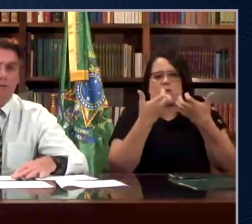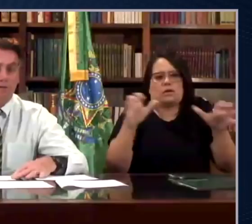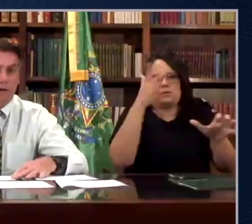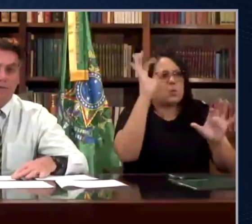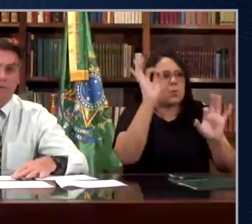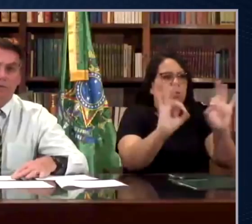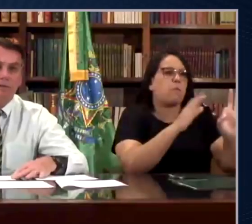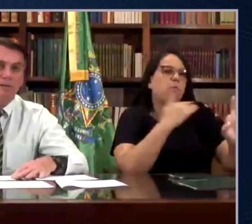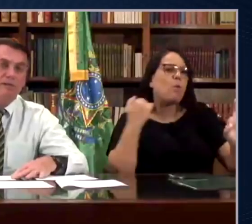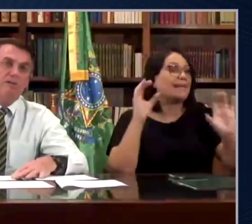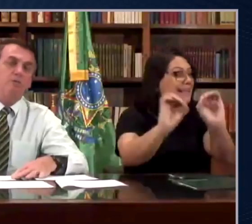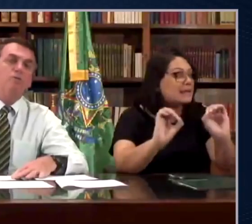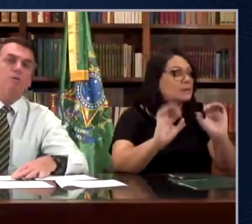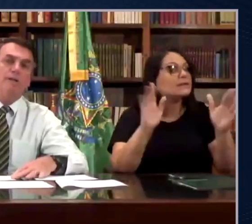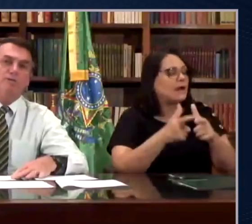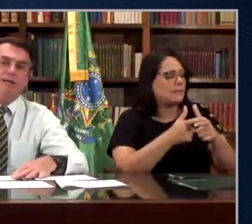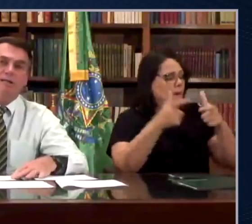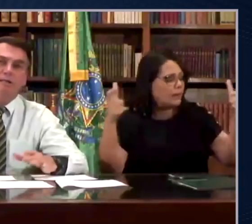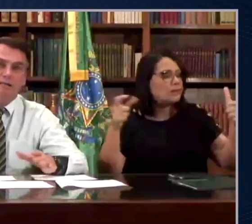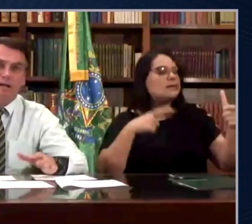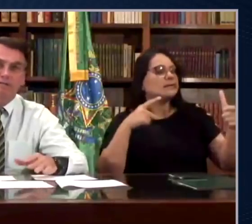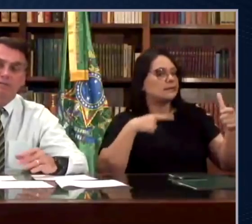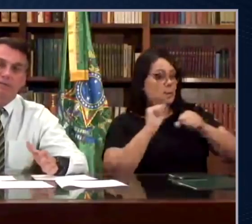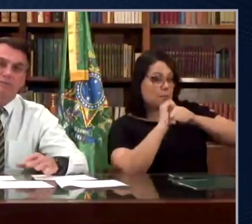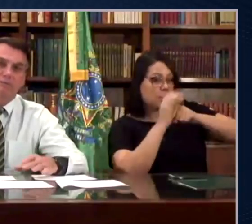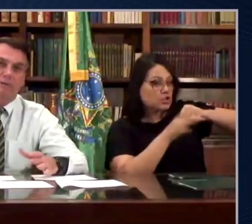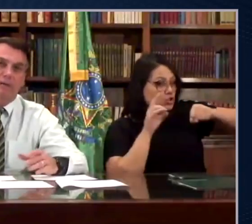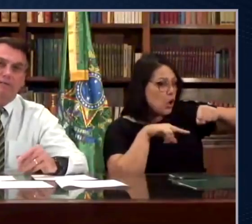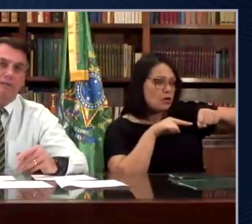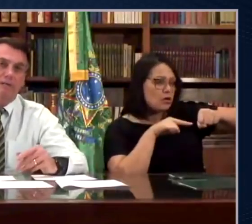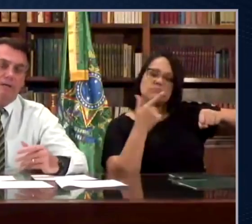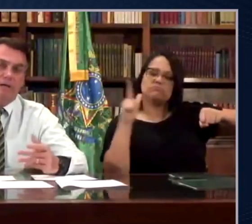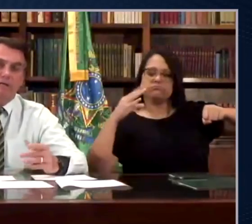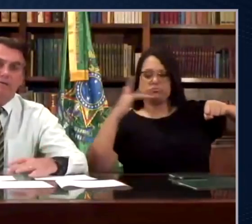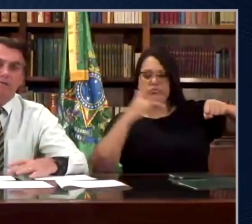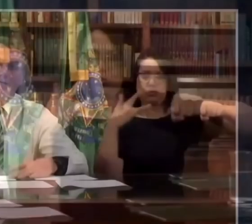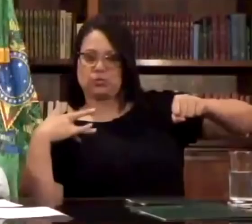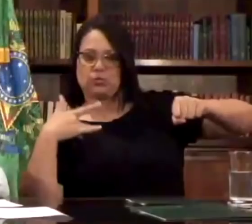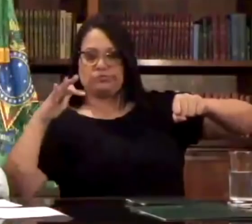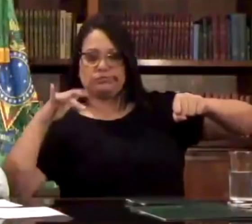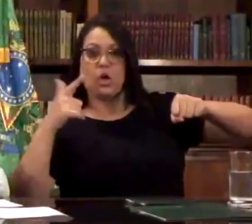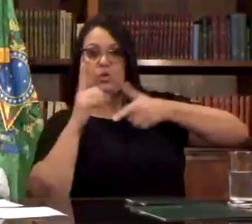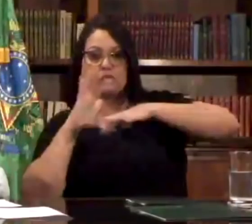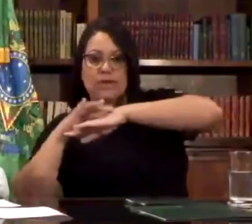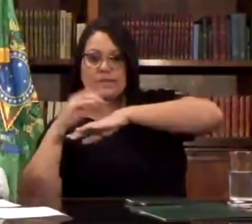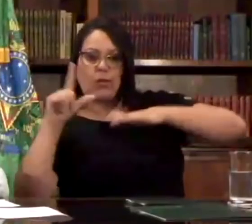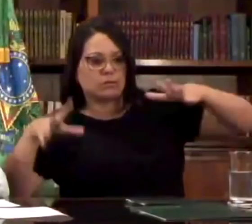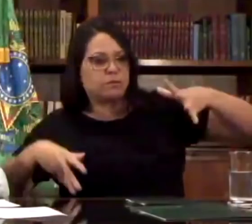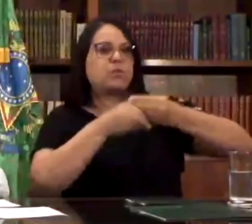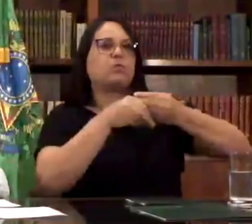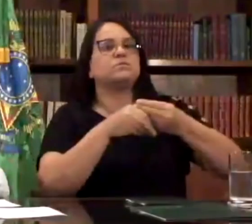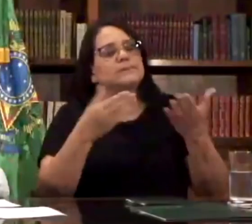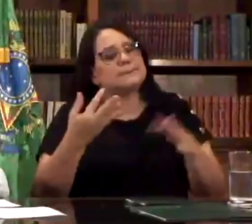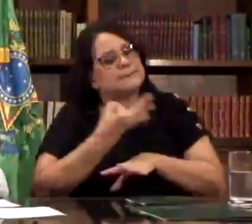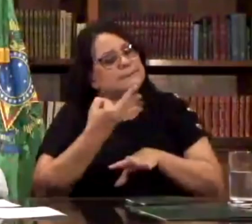todas as pessoas, quase todas, tinham uma ou mais doenças graves. Por isso, obviamente, seu estado de saúde não resistiu